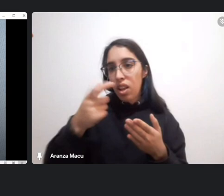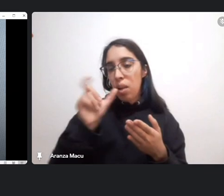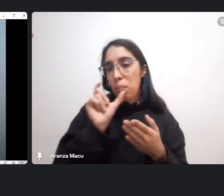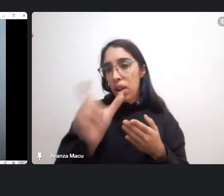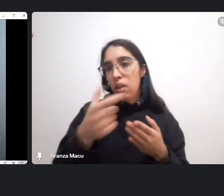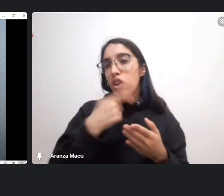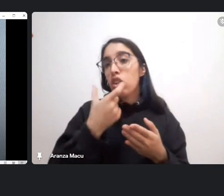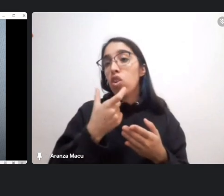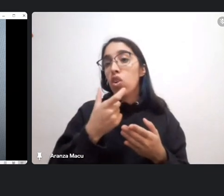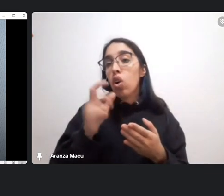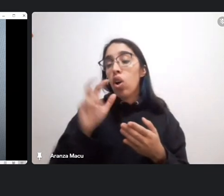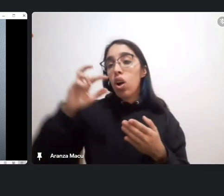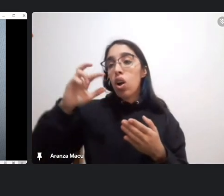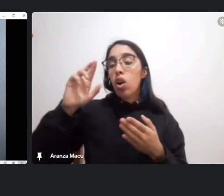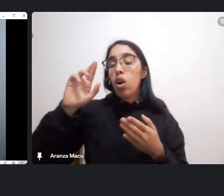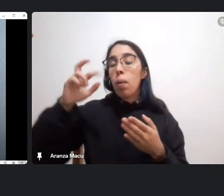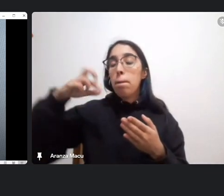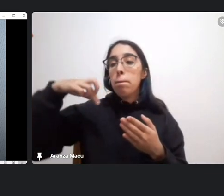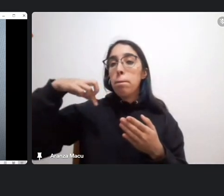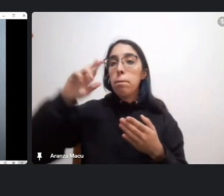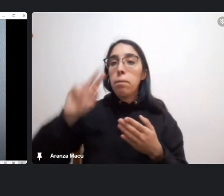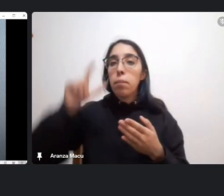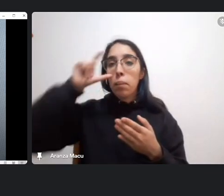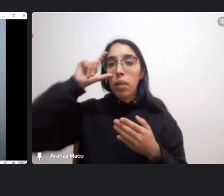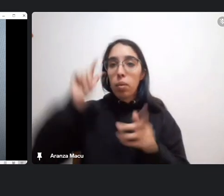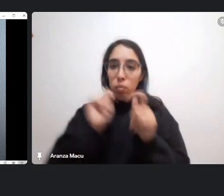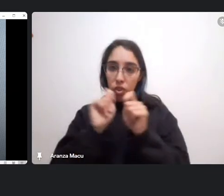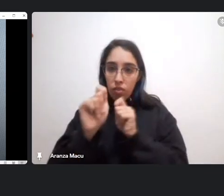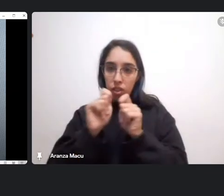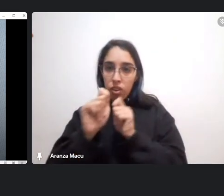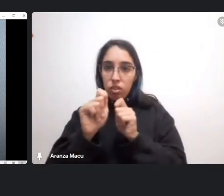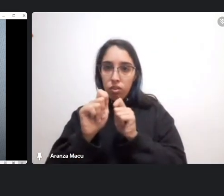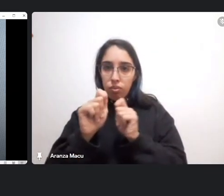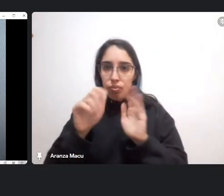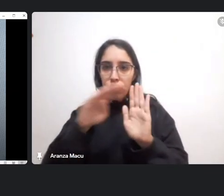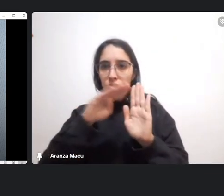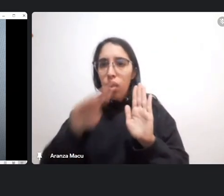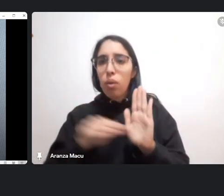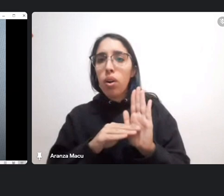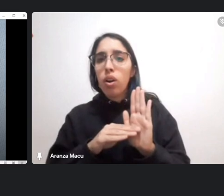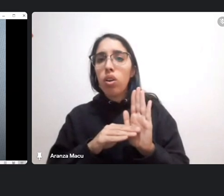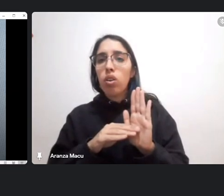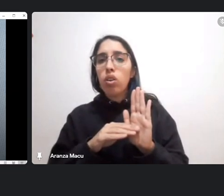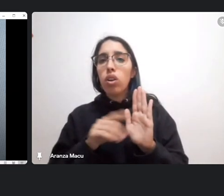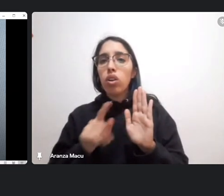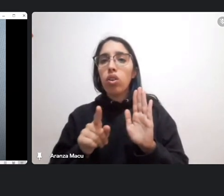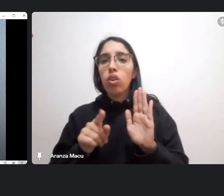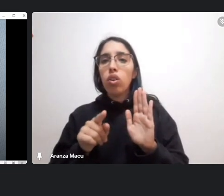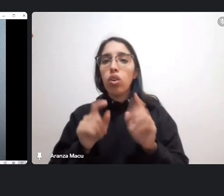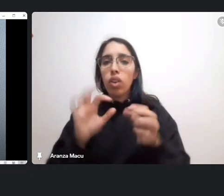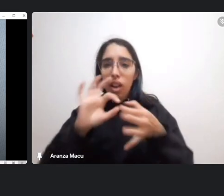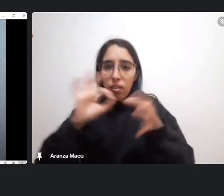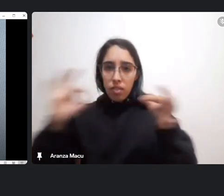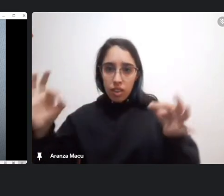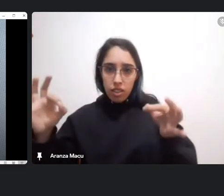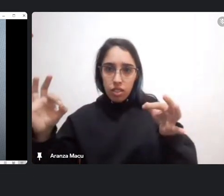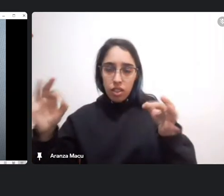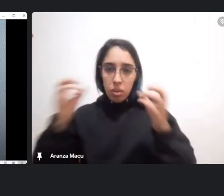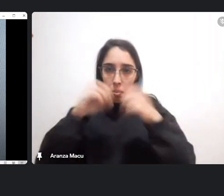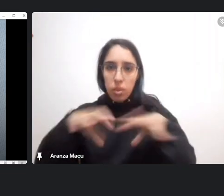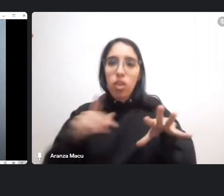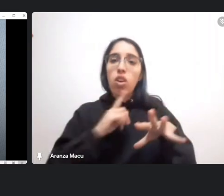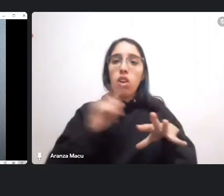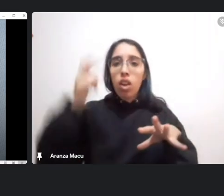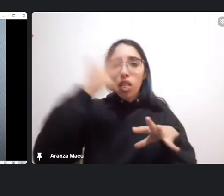acá, fíjense que tenemos el de New Focus, el nuevo enfoque, sobre, ¿sí? Online Teacher